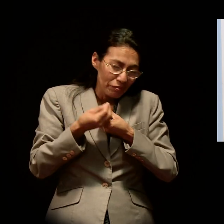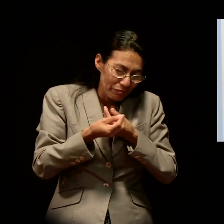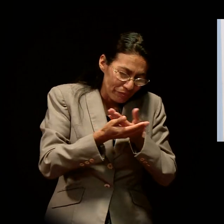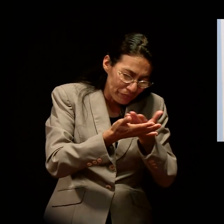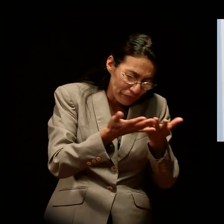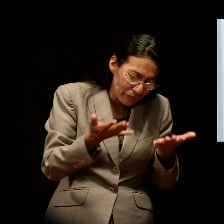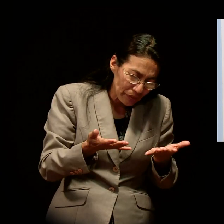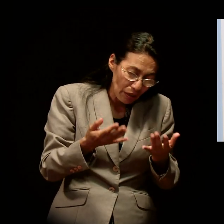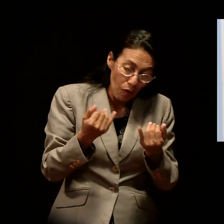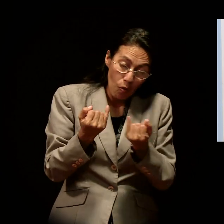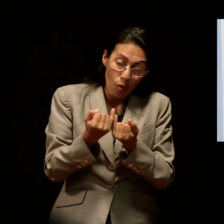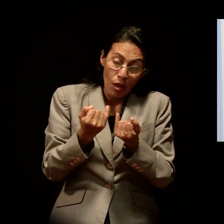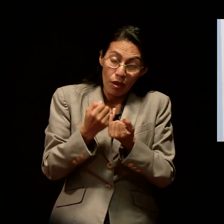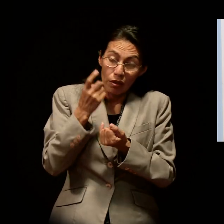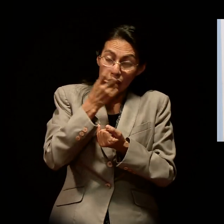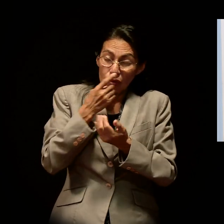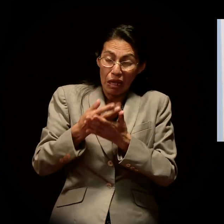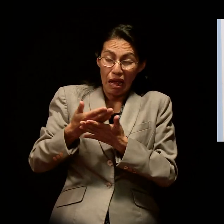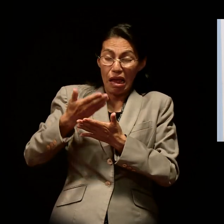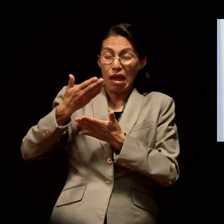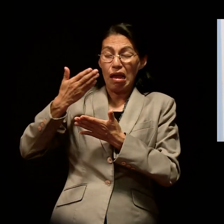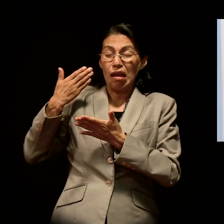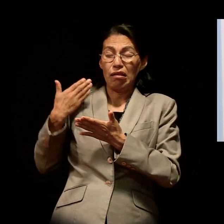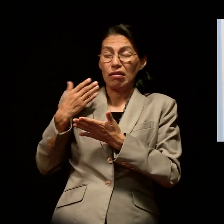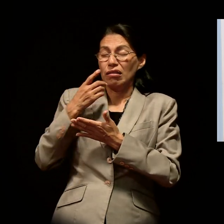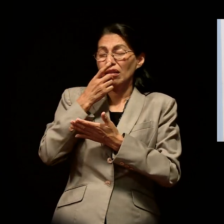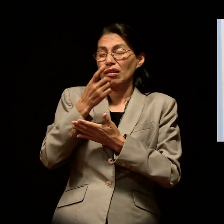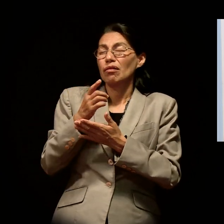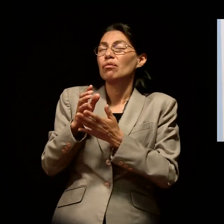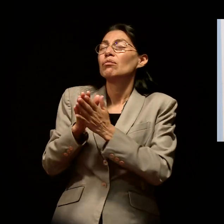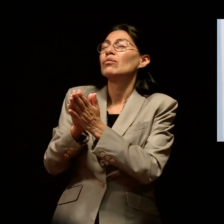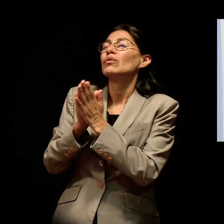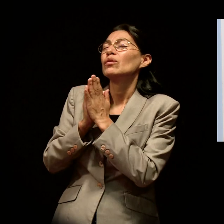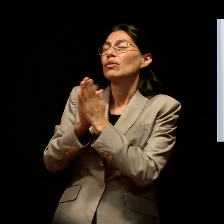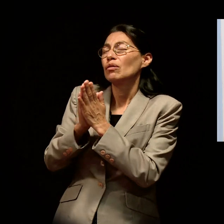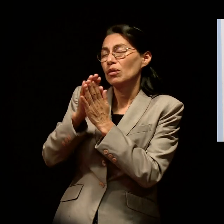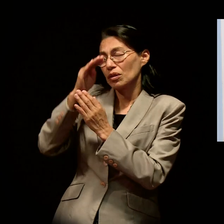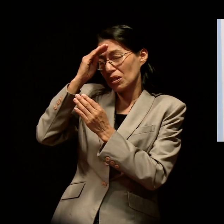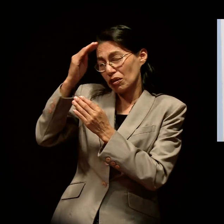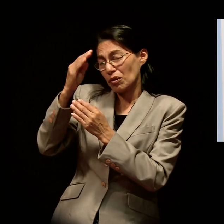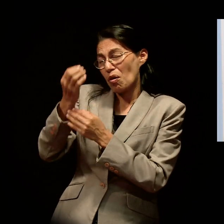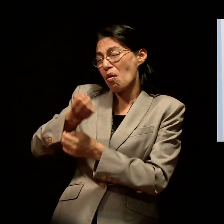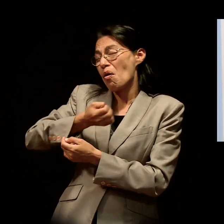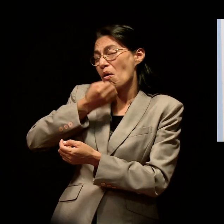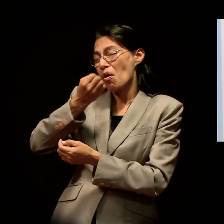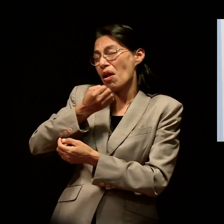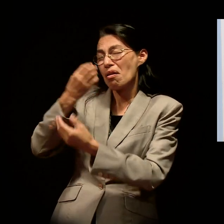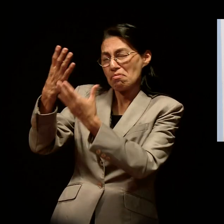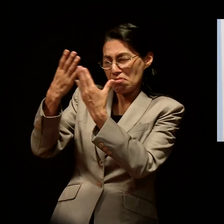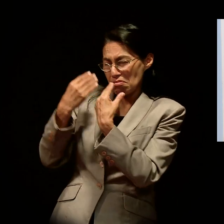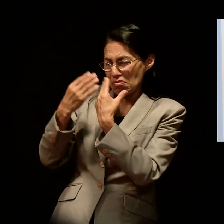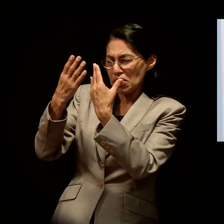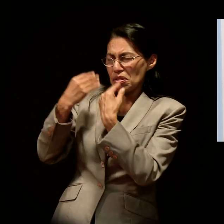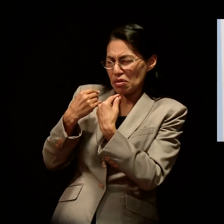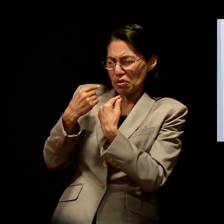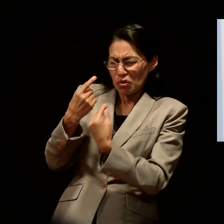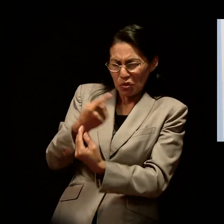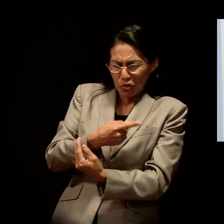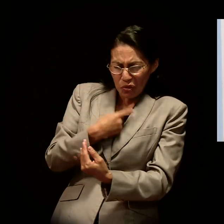ten misericordia de cada uno señor y como Dijeron tus discípulos hacen muchos años atrás